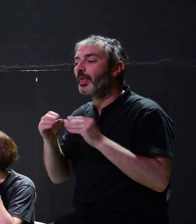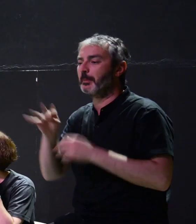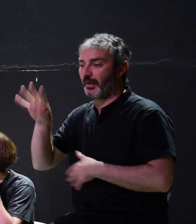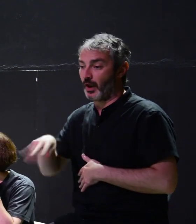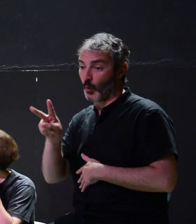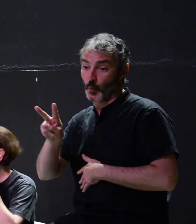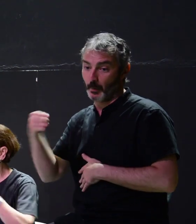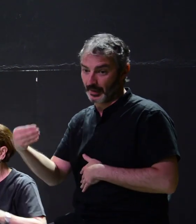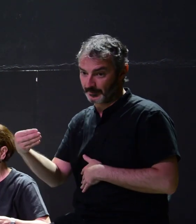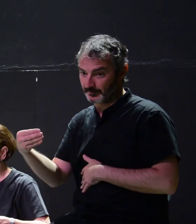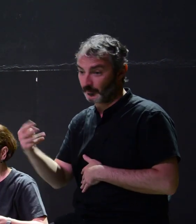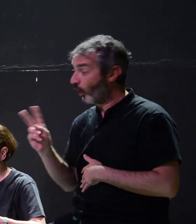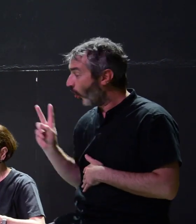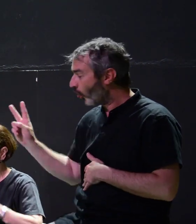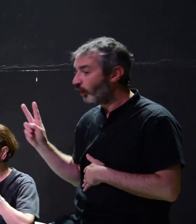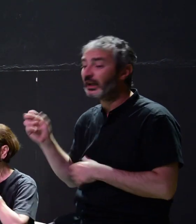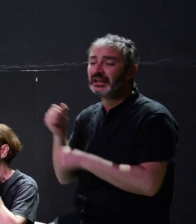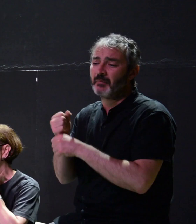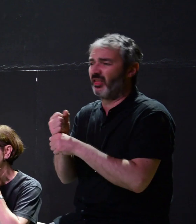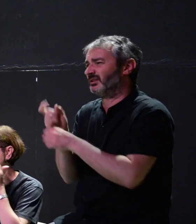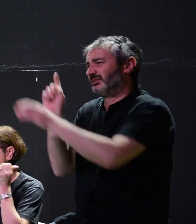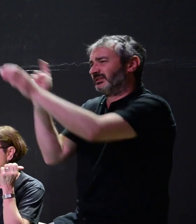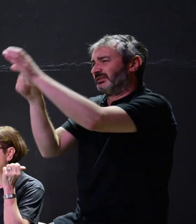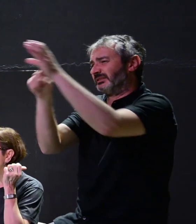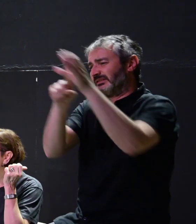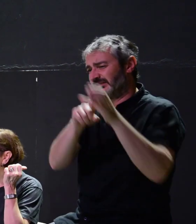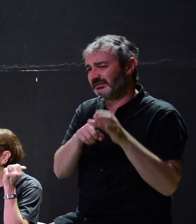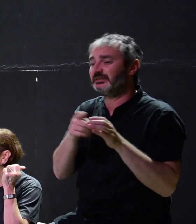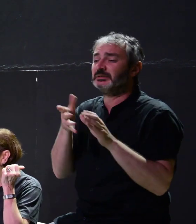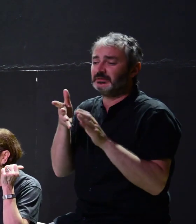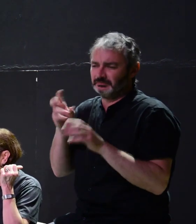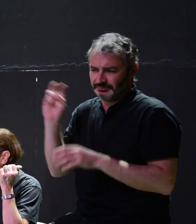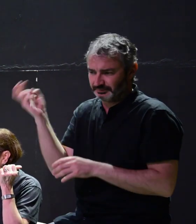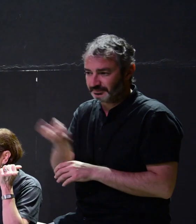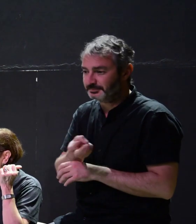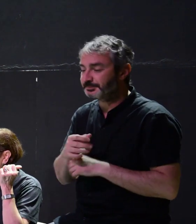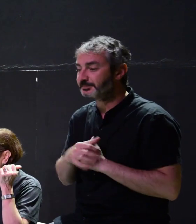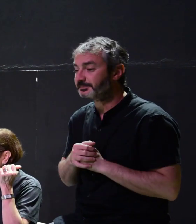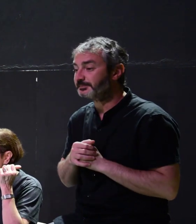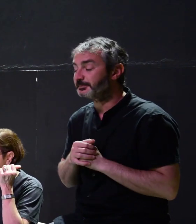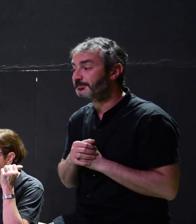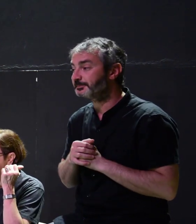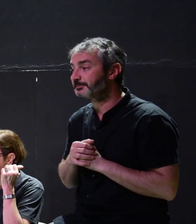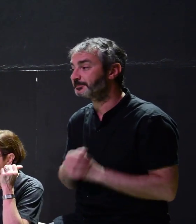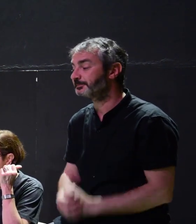Barcelona. Totes dues han treballat a fons aquests temes que comentàvem abans.